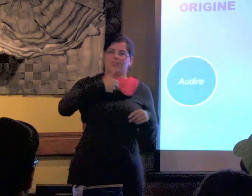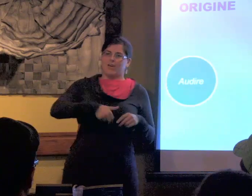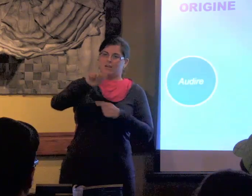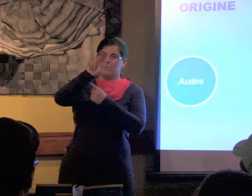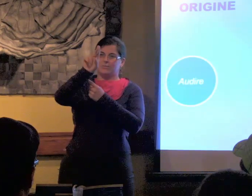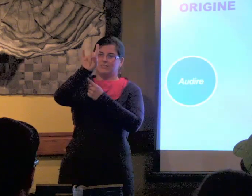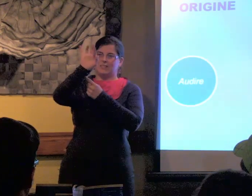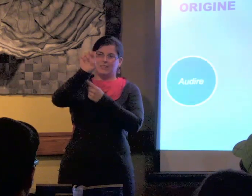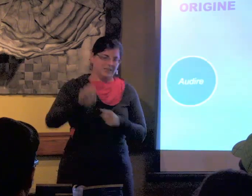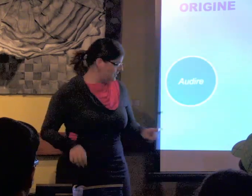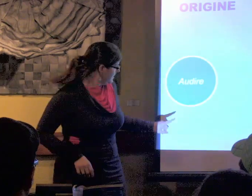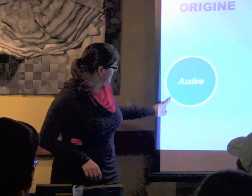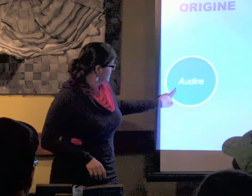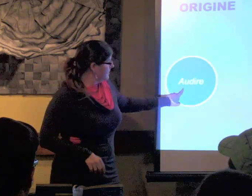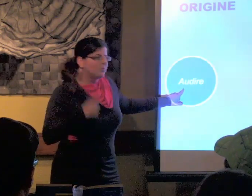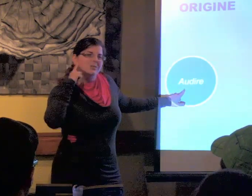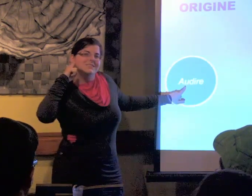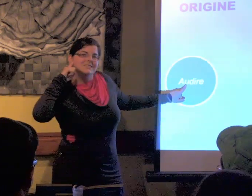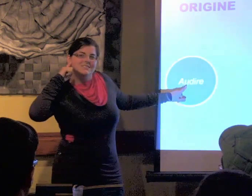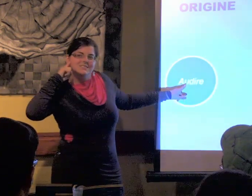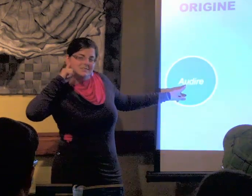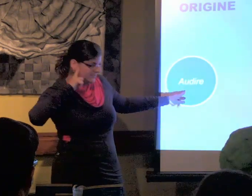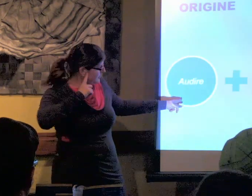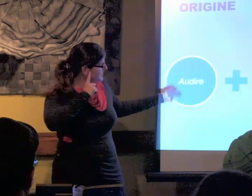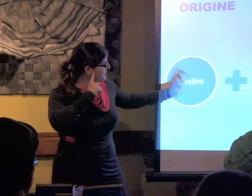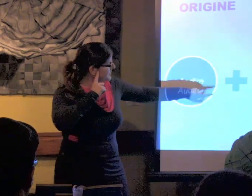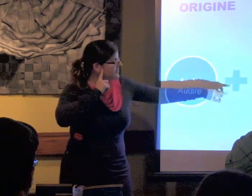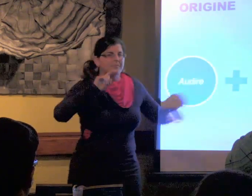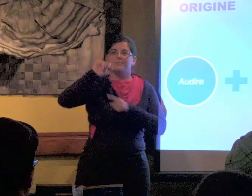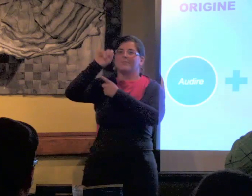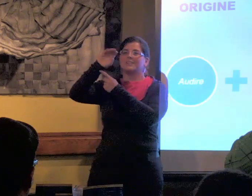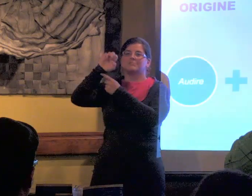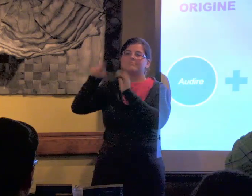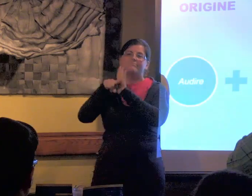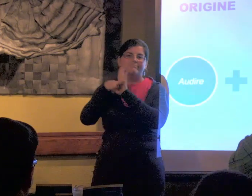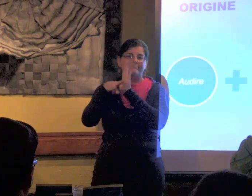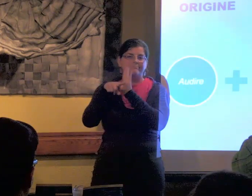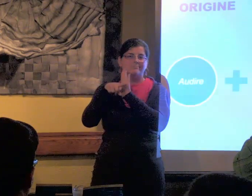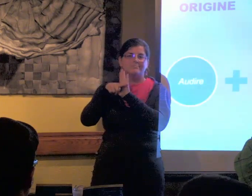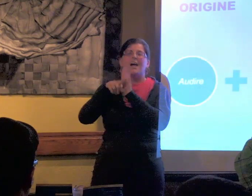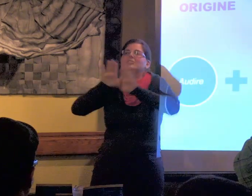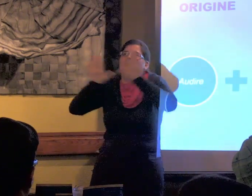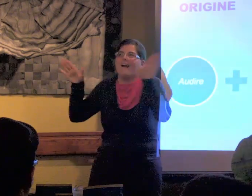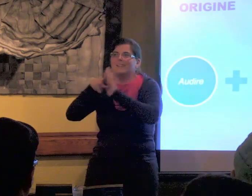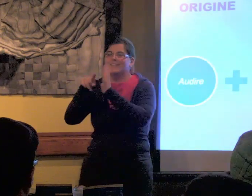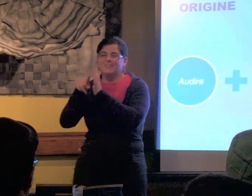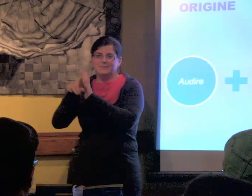en fait, donc, du latin, c'est audire, comme vous voyez ici, donc, la capacité d'entendre. Isme,